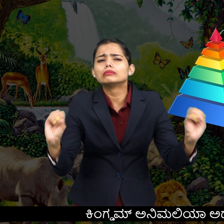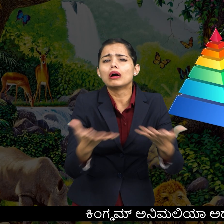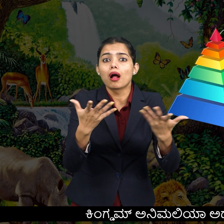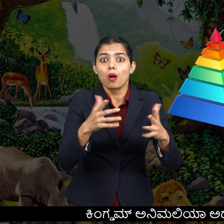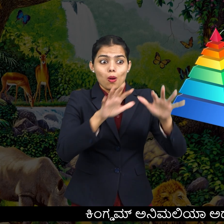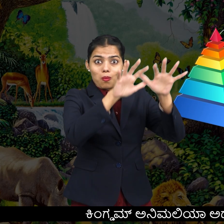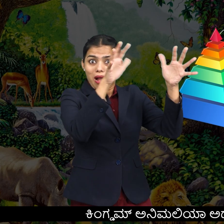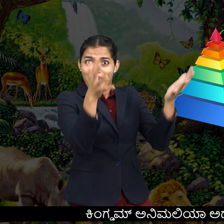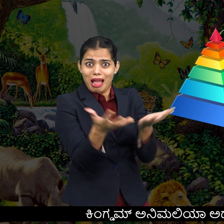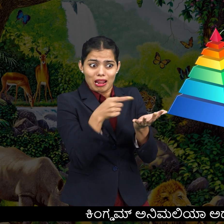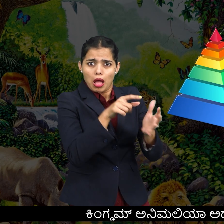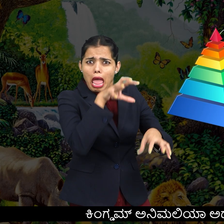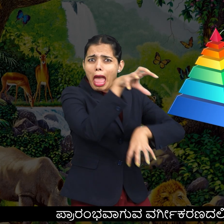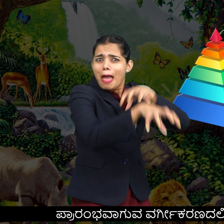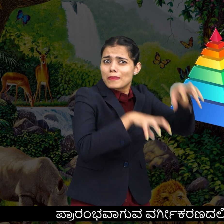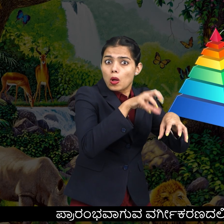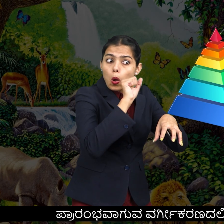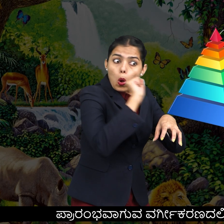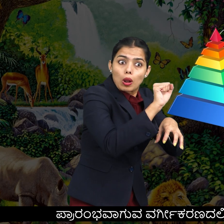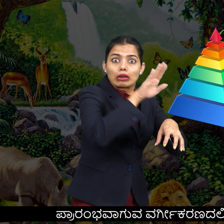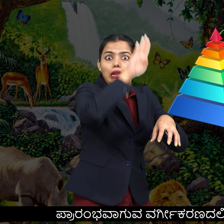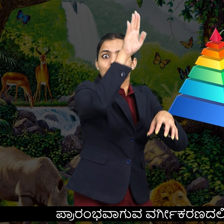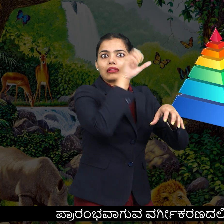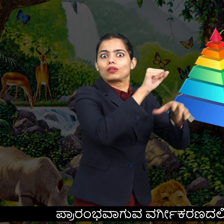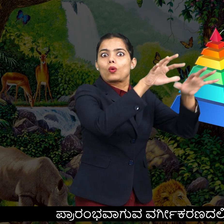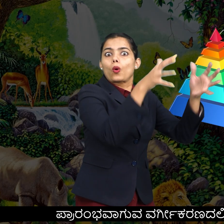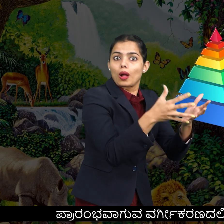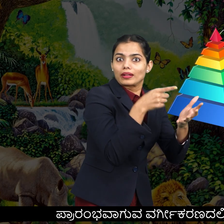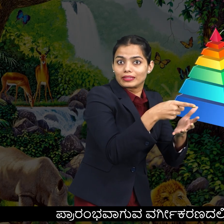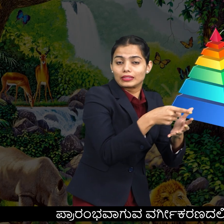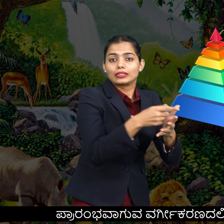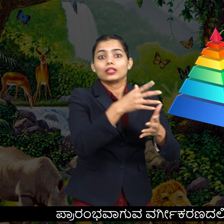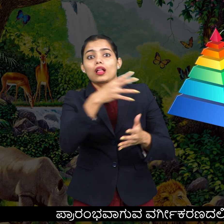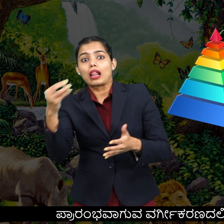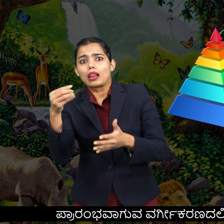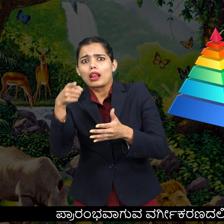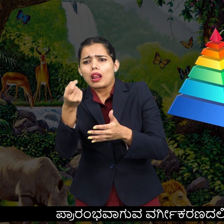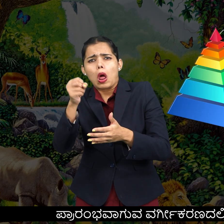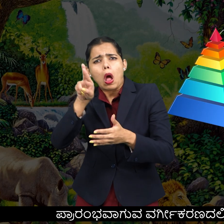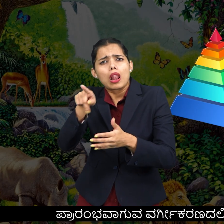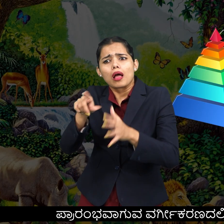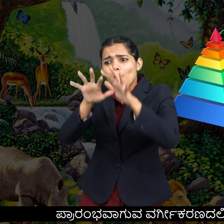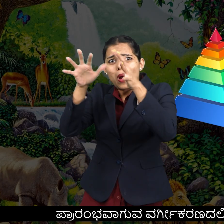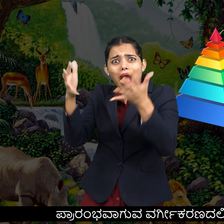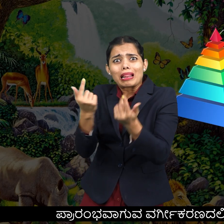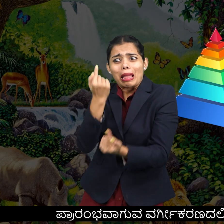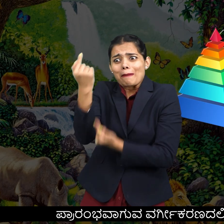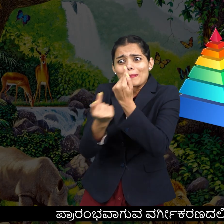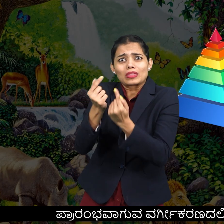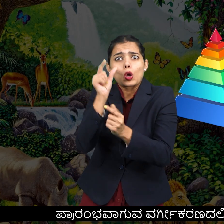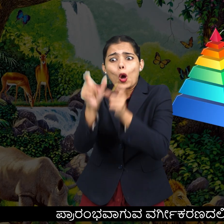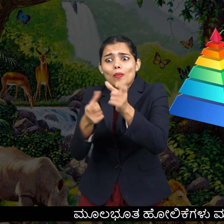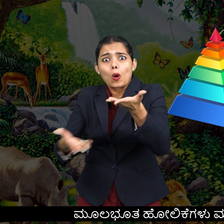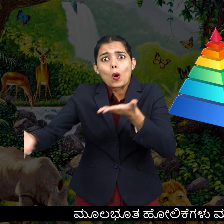ಕಿಂಗ್ಡಮ್ ಪ್ಲಾಂಟೇನಿಯಂನಿಂದ ಪ್ರಾರಂಭವಾಗುವ ವರ್ಗೀಕರಣದಲ್ಲಿ ಒಂದು ಶ್ರೇಣಿಯು